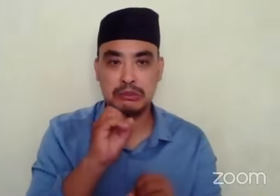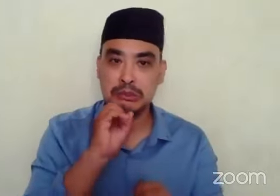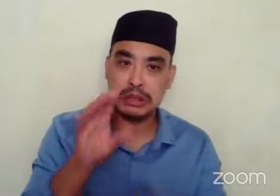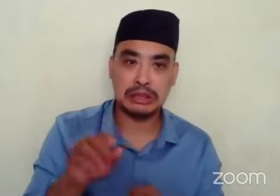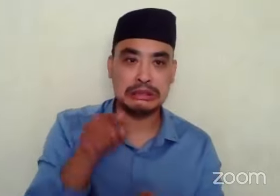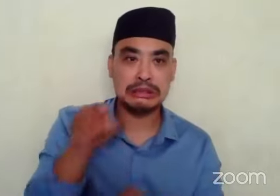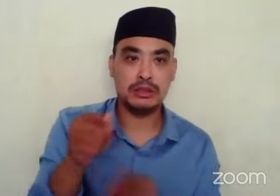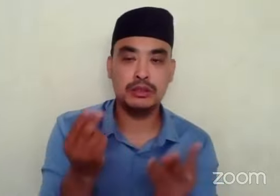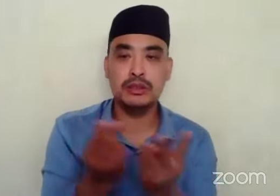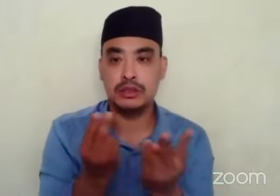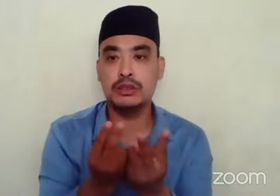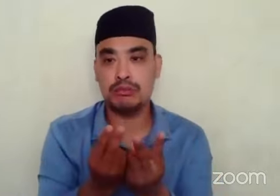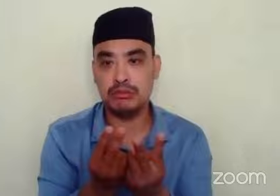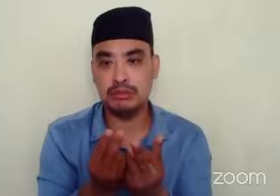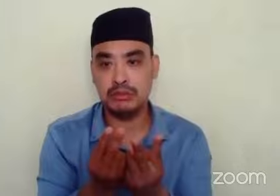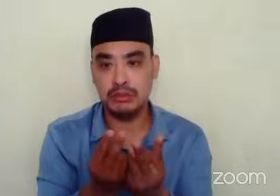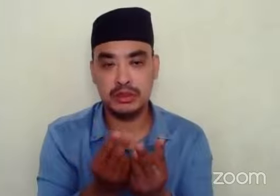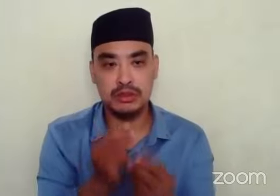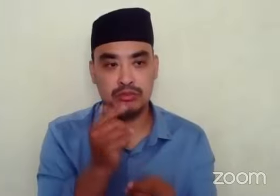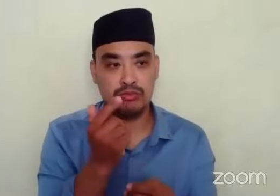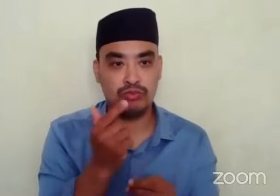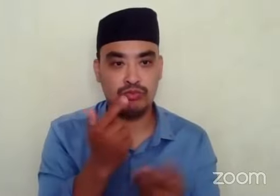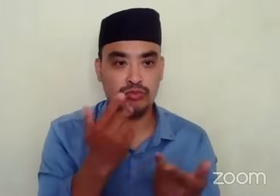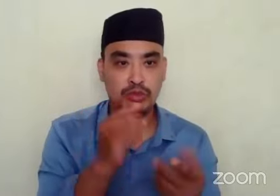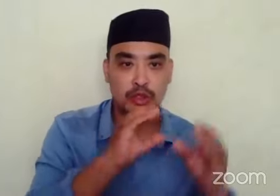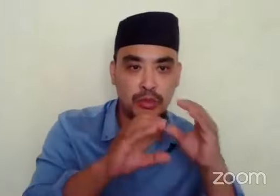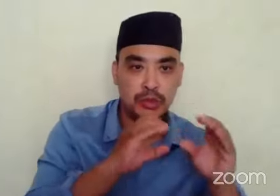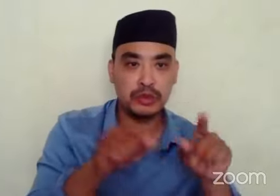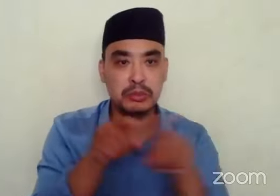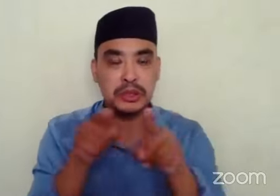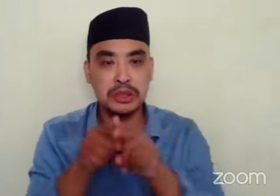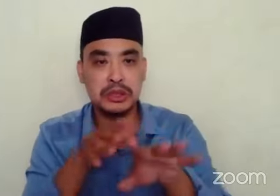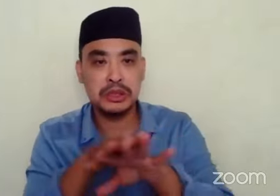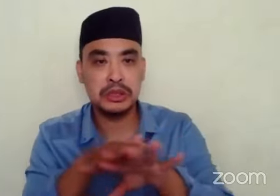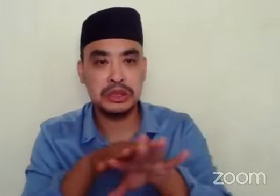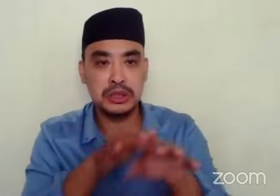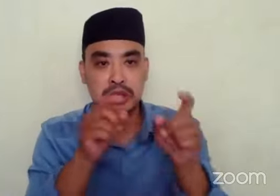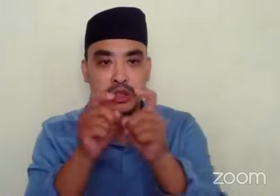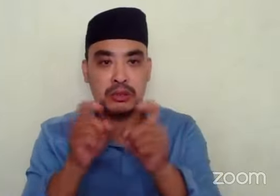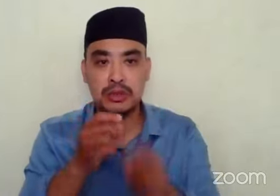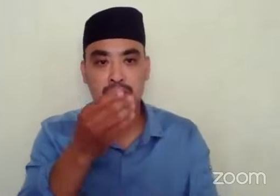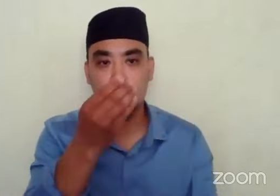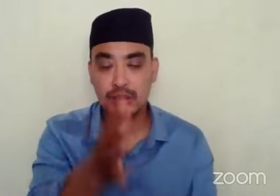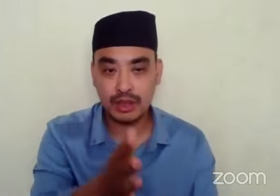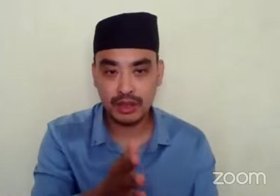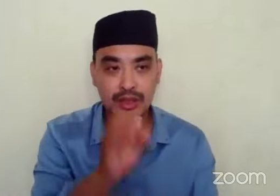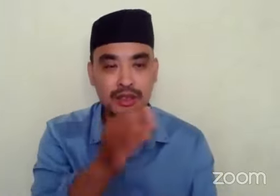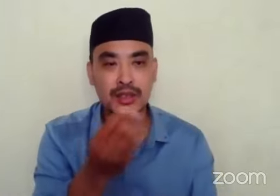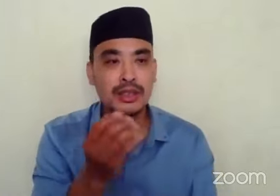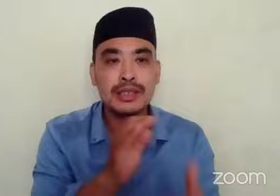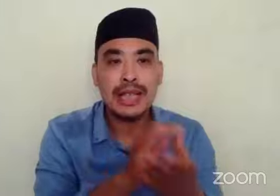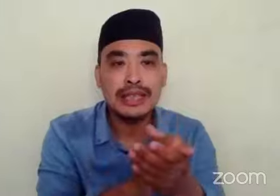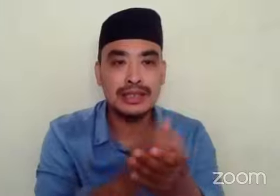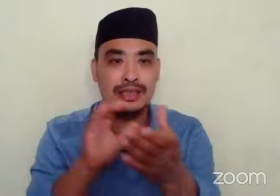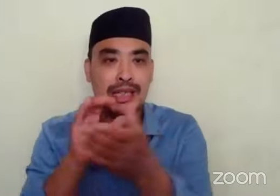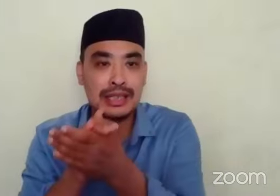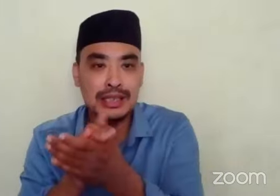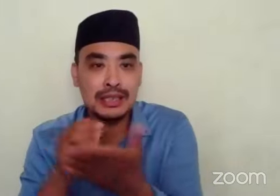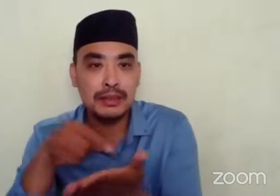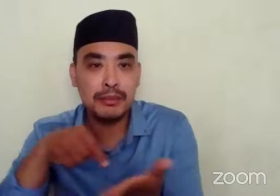चाहिँ यस्ता खालका संवादहरूमा चाहिँ इस्युजहरूमा त्यति धेरै फलफलहरू चाहिँ हुँदैन। एउटा साथी साथीको